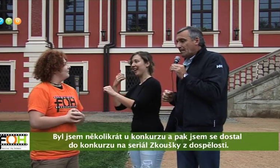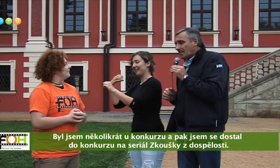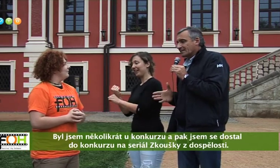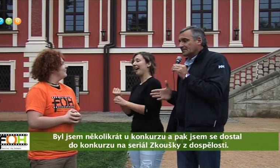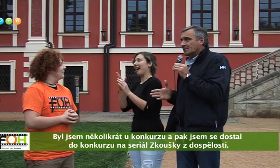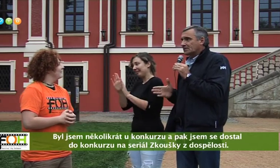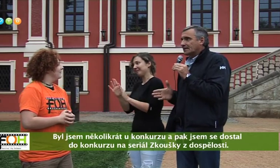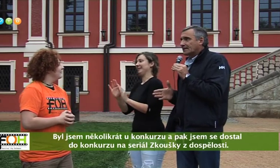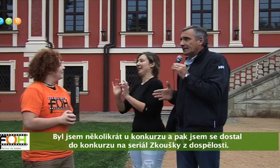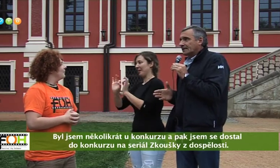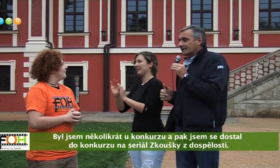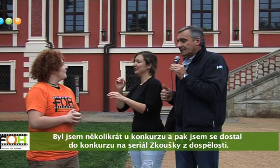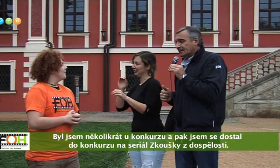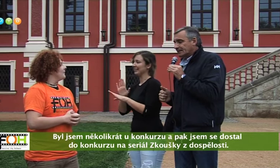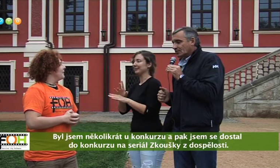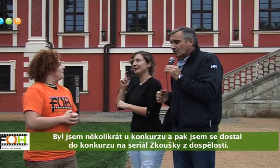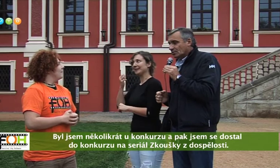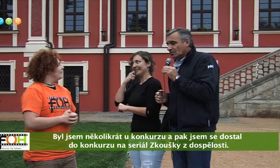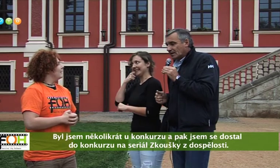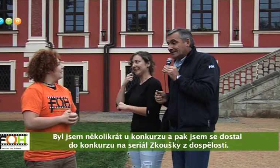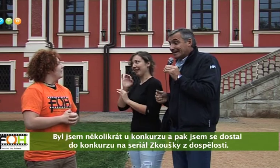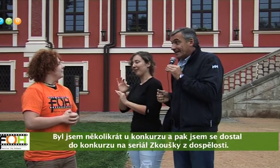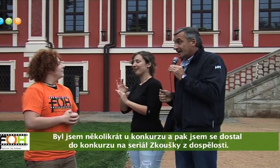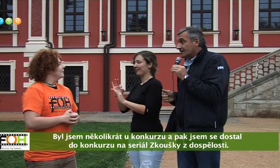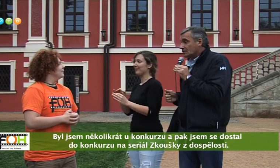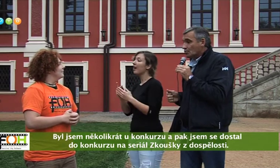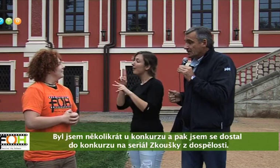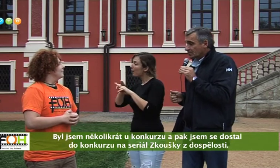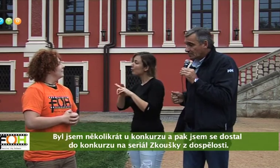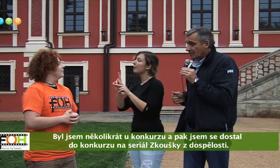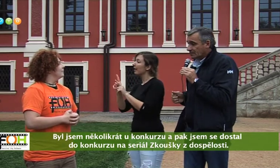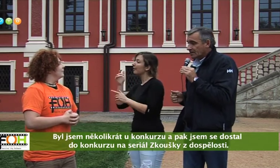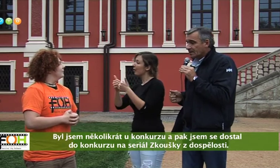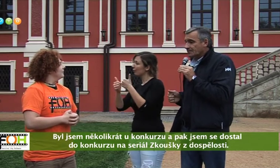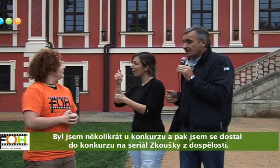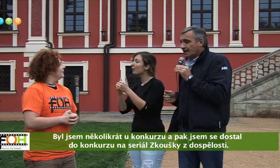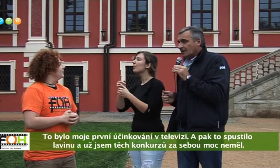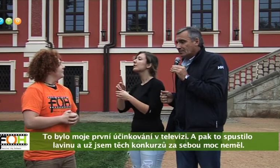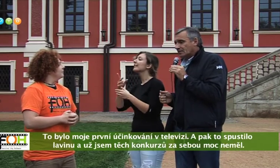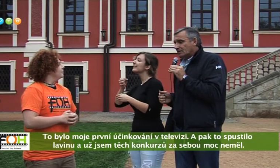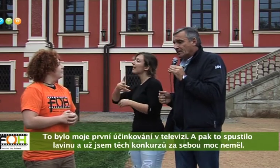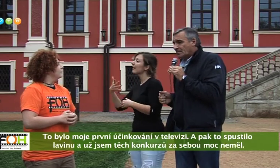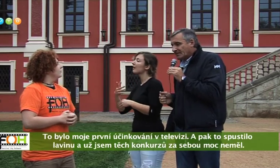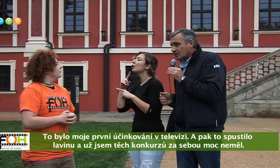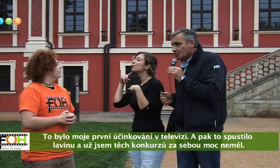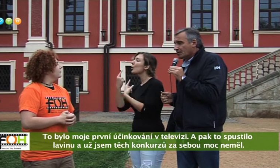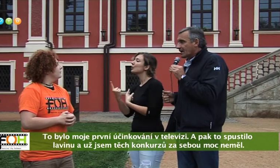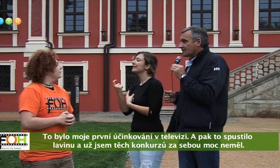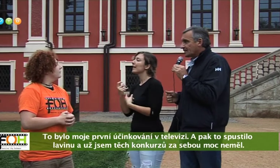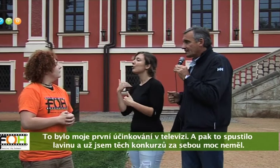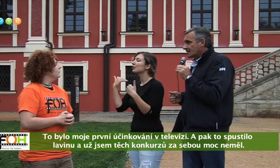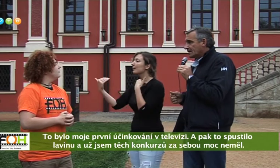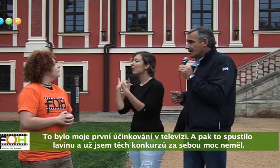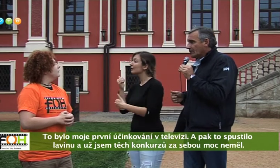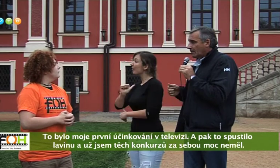konkurzu a pak jsem se dostal do konkurzu na seriál Zkoušky z dospělosti a to bylo moje první účinkování